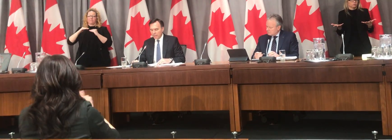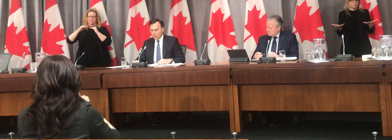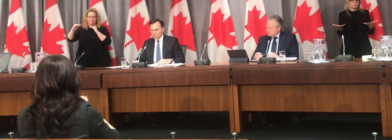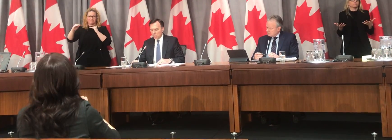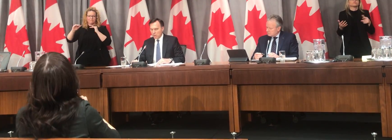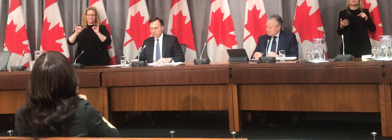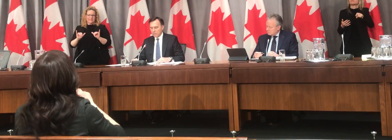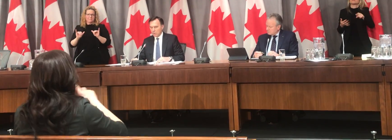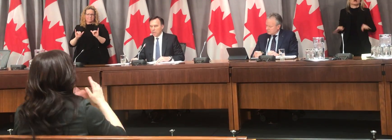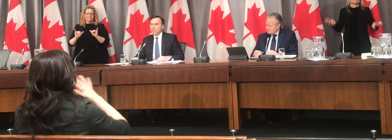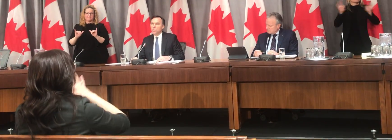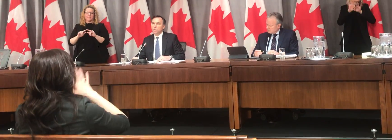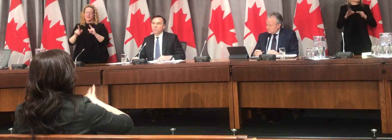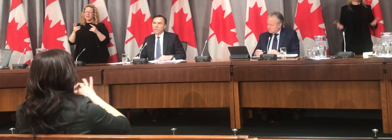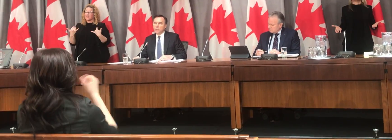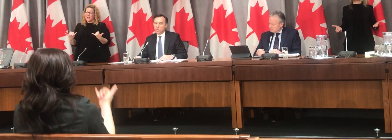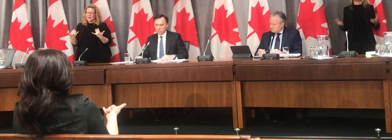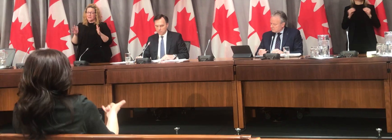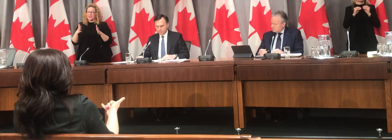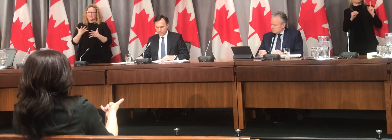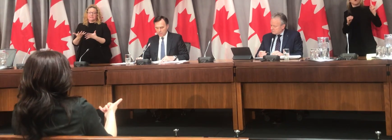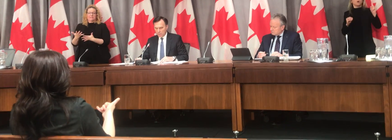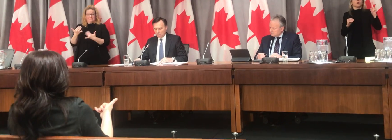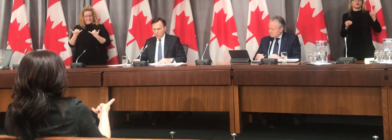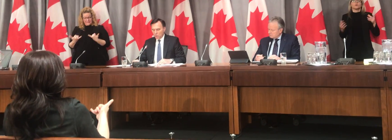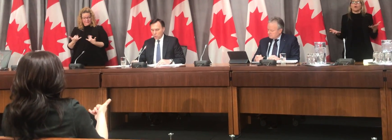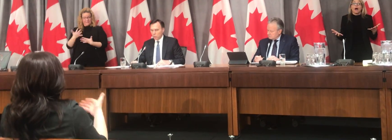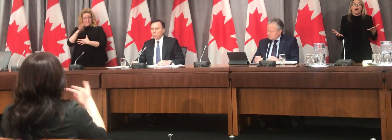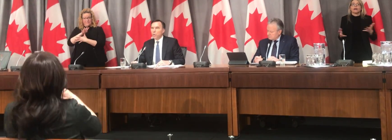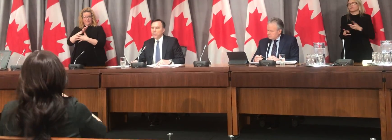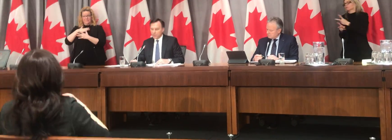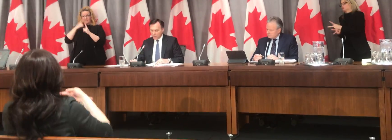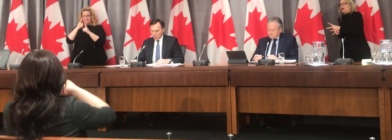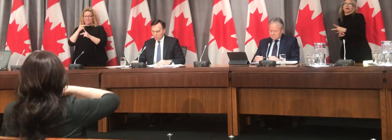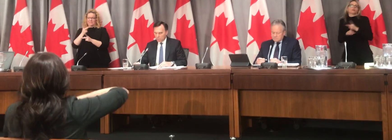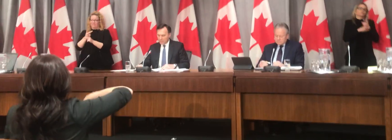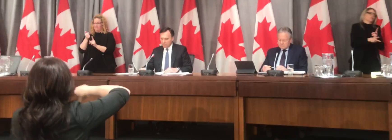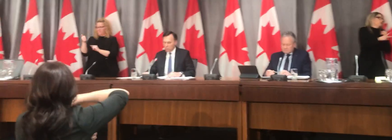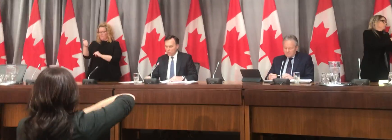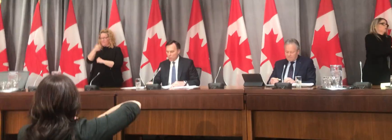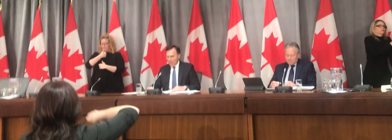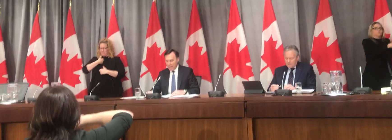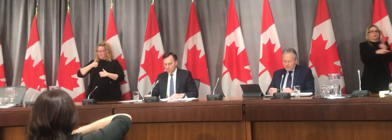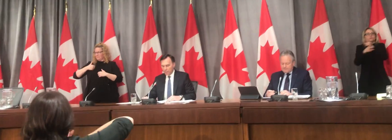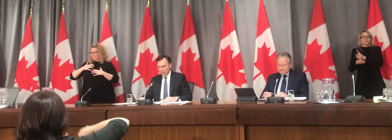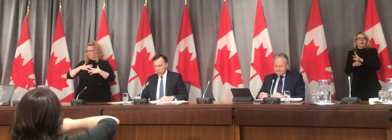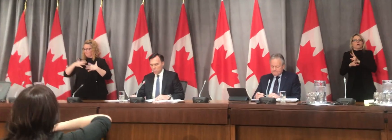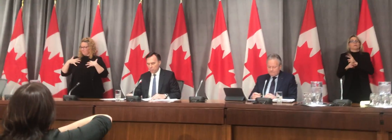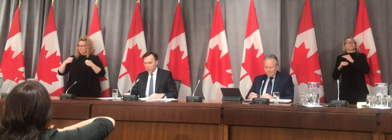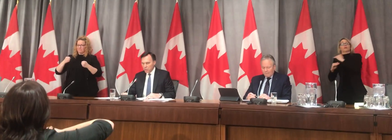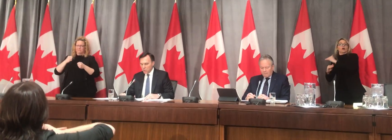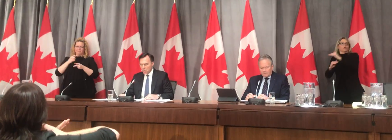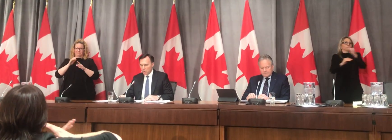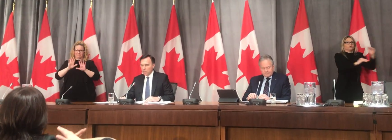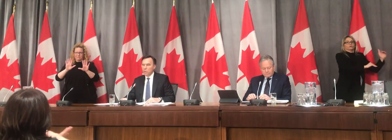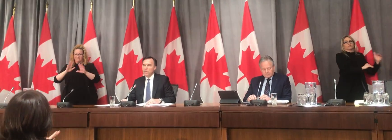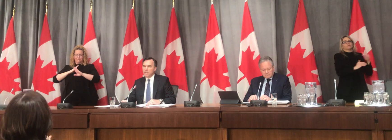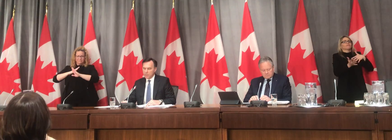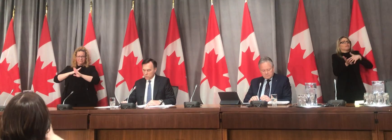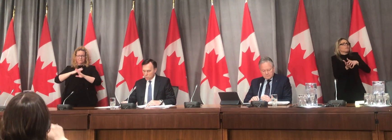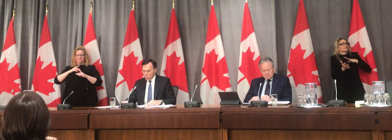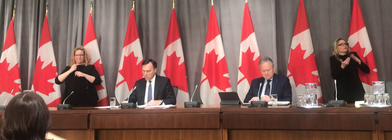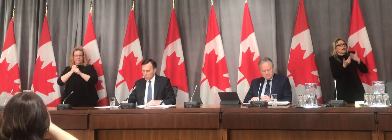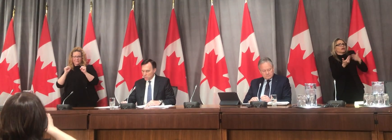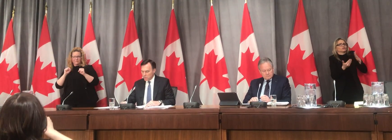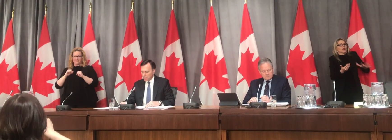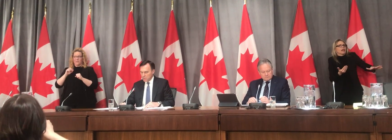que nous prenions soin les uns des autres, que nous protégions les plus vulnérables et que nous continuons à